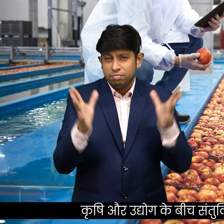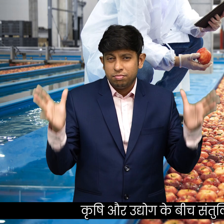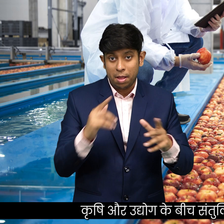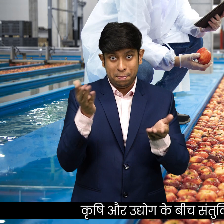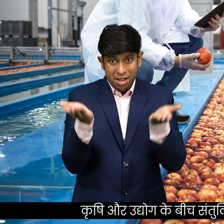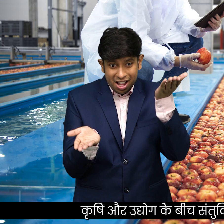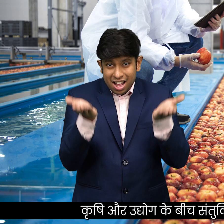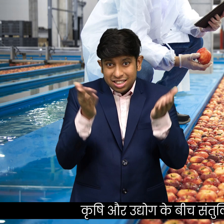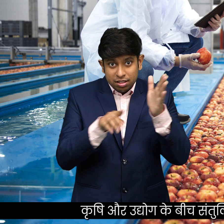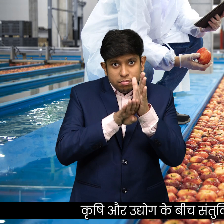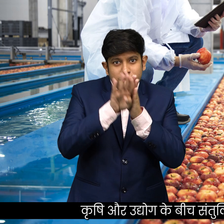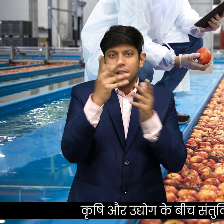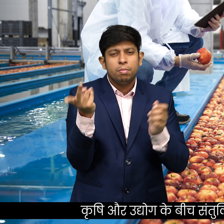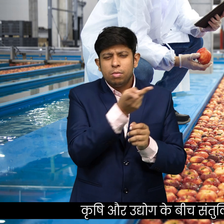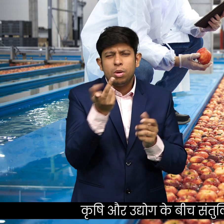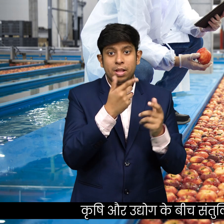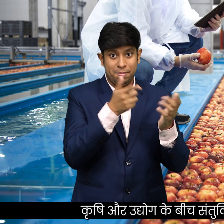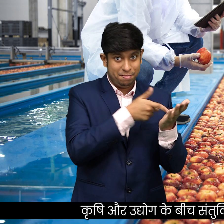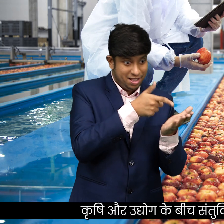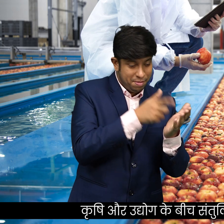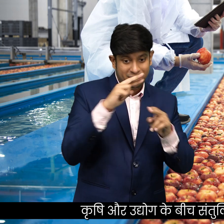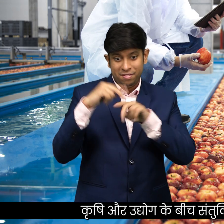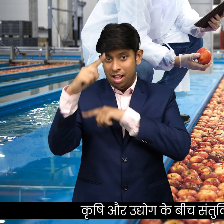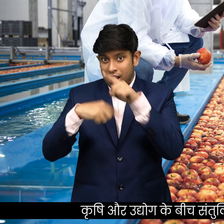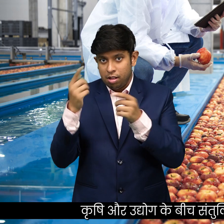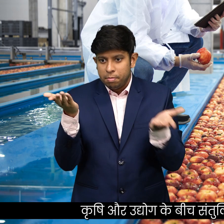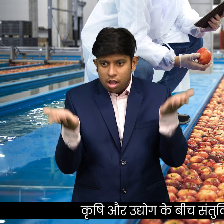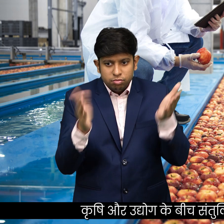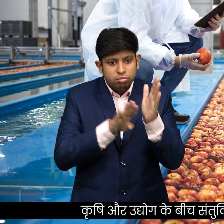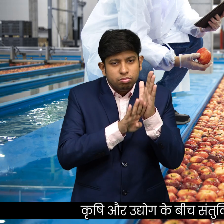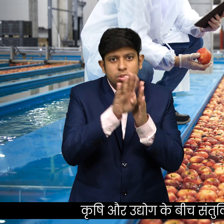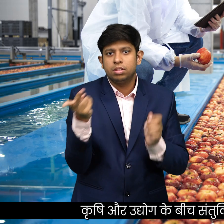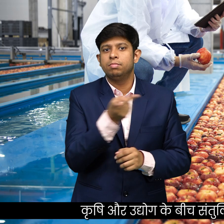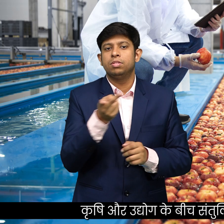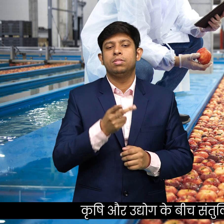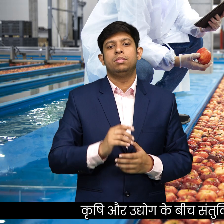कृषि और उद्योग के बीच संतुलित विकास को प्रोत्साहित करता है।